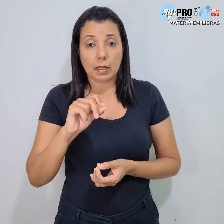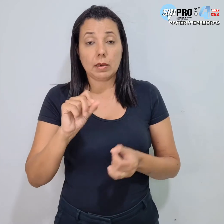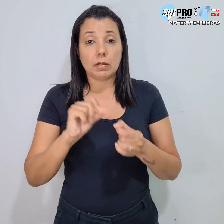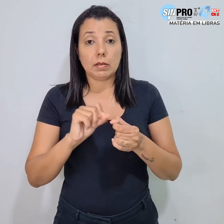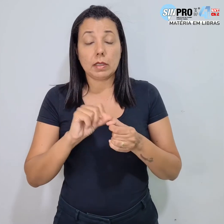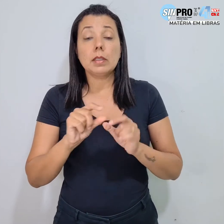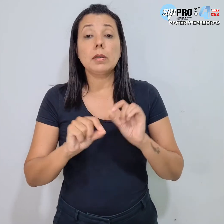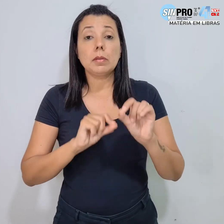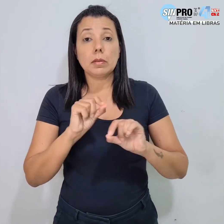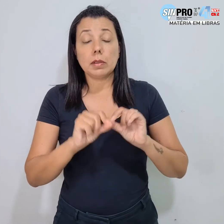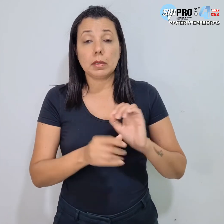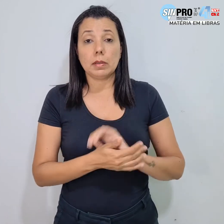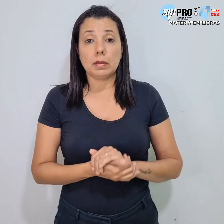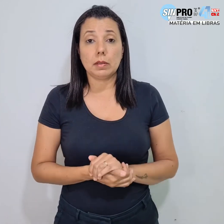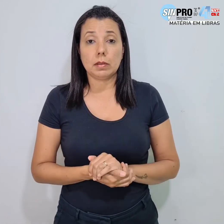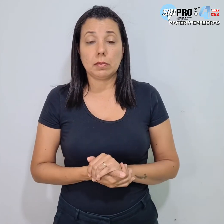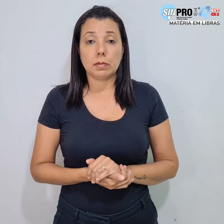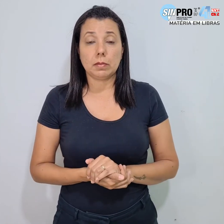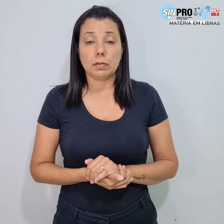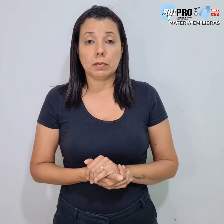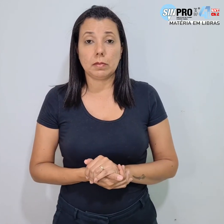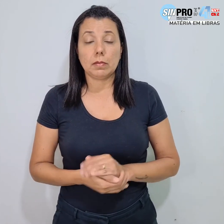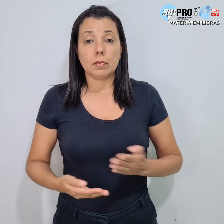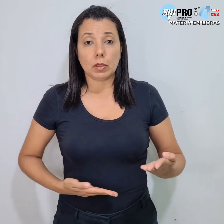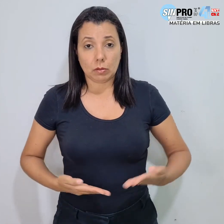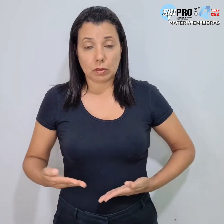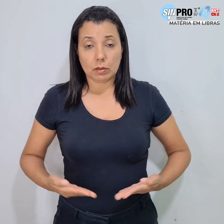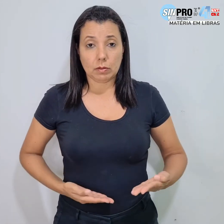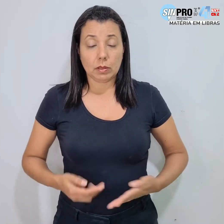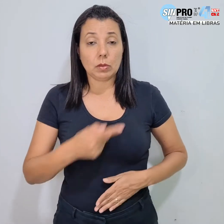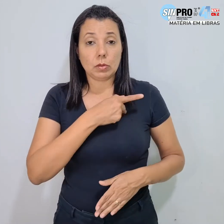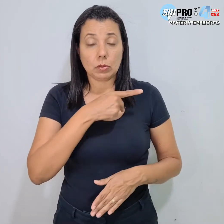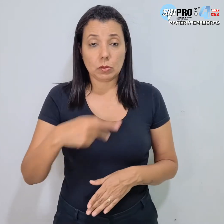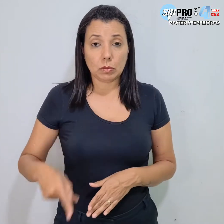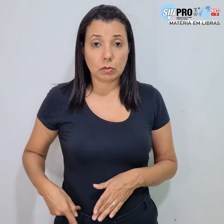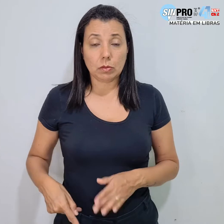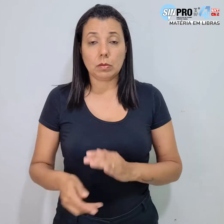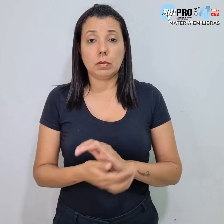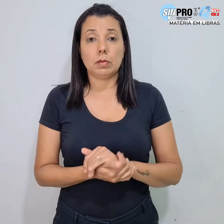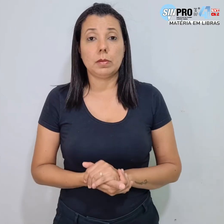para executar os serviços públicos,